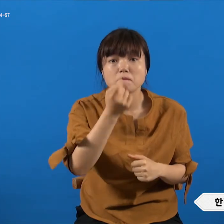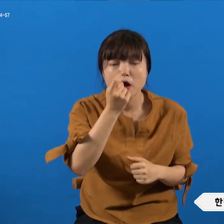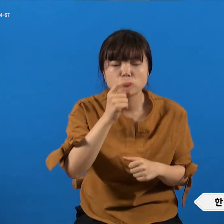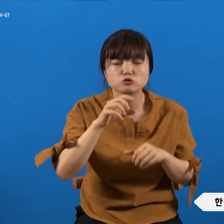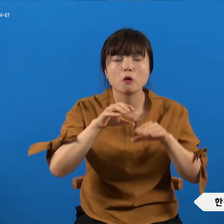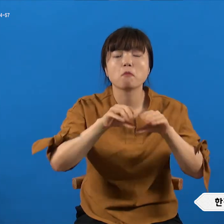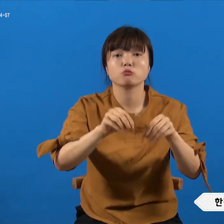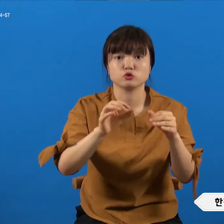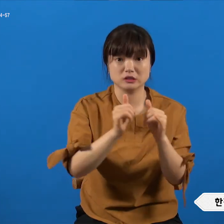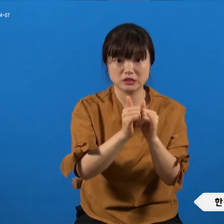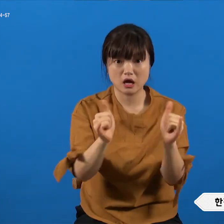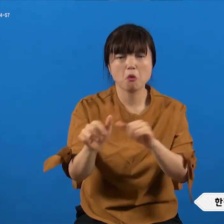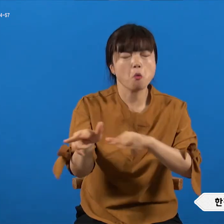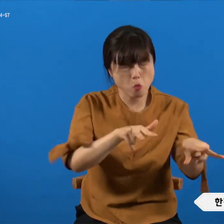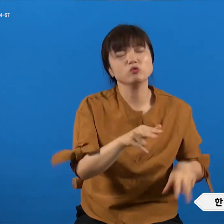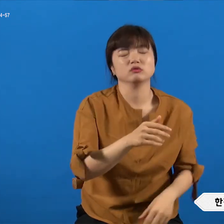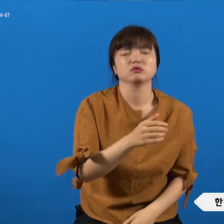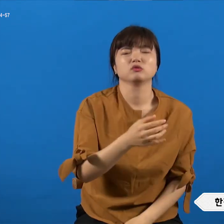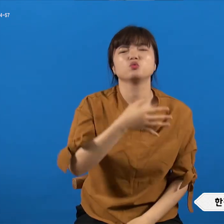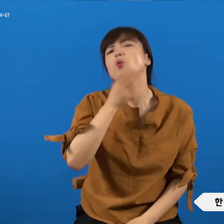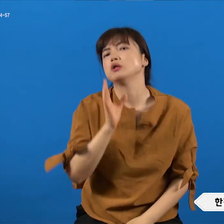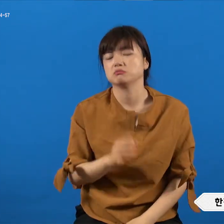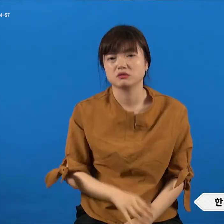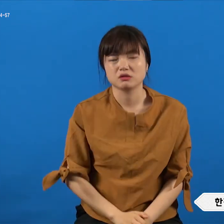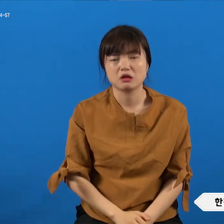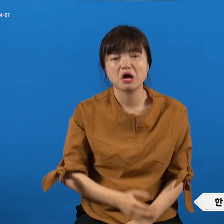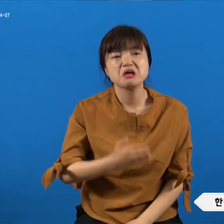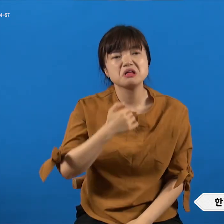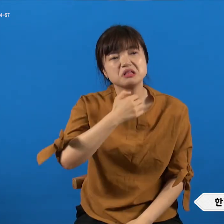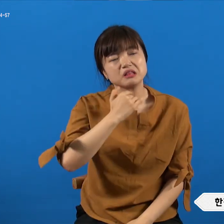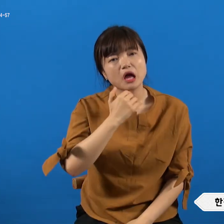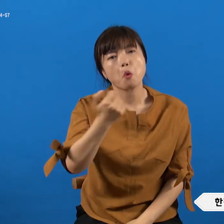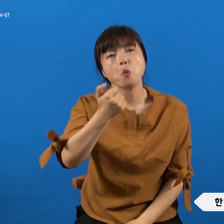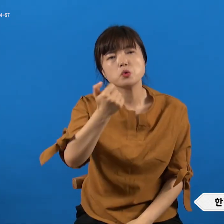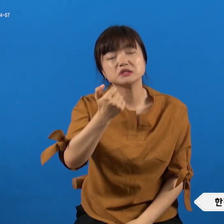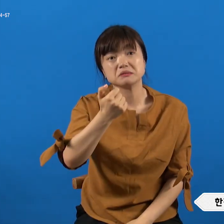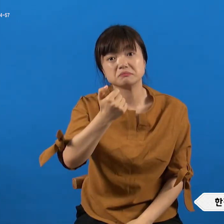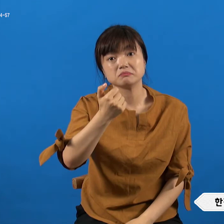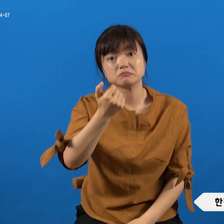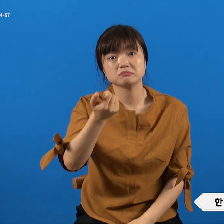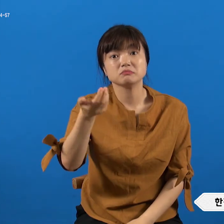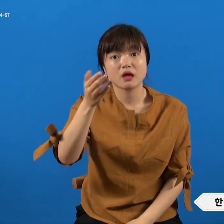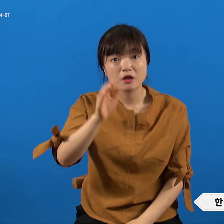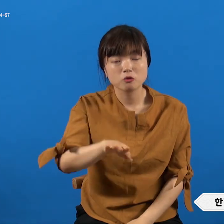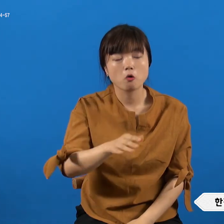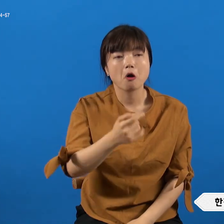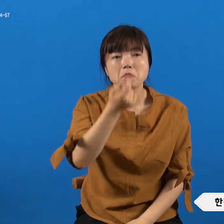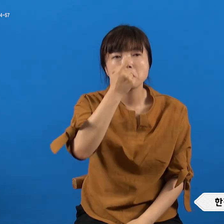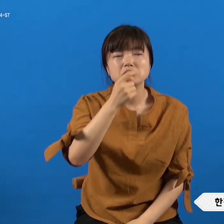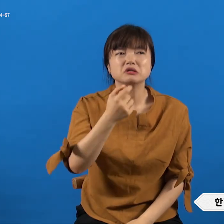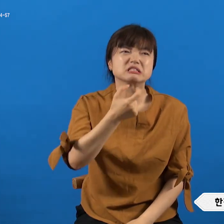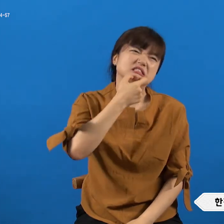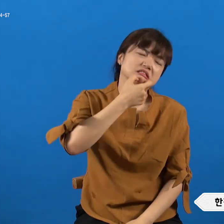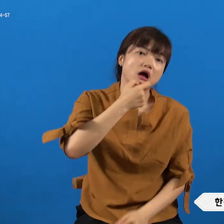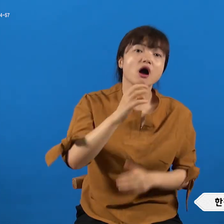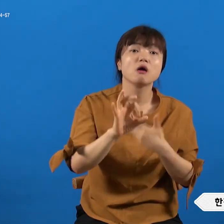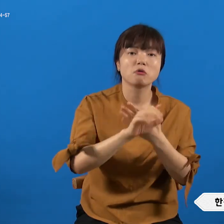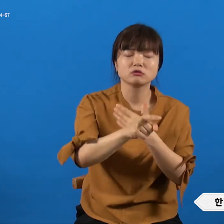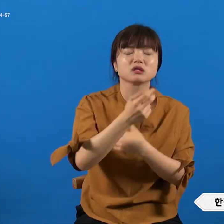것을 중단하는 순간에 노인이 됩니다. 나이 50이라도 배우는 것을 스탑하면 그 사람은